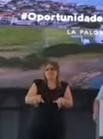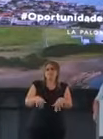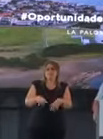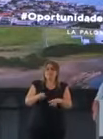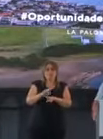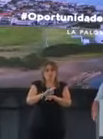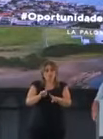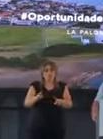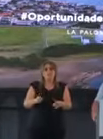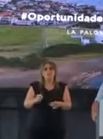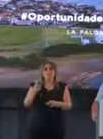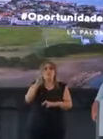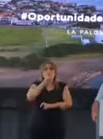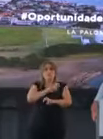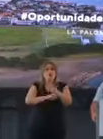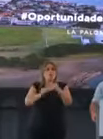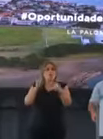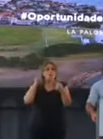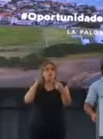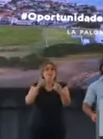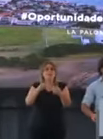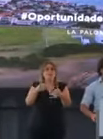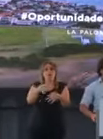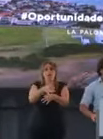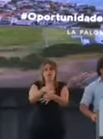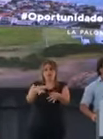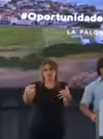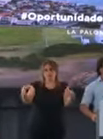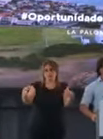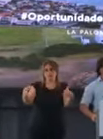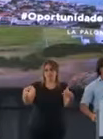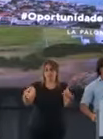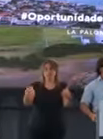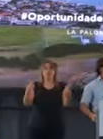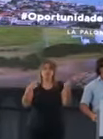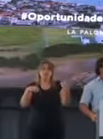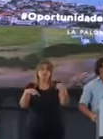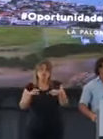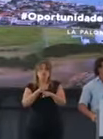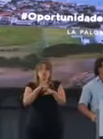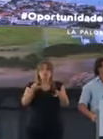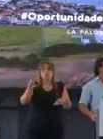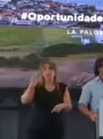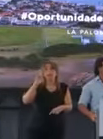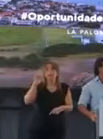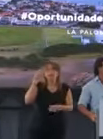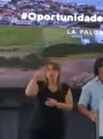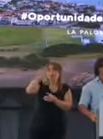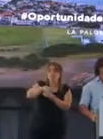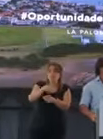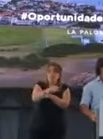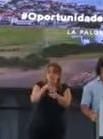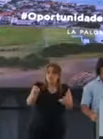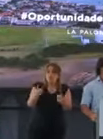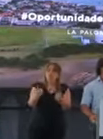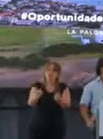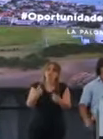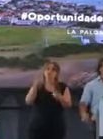Nosotros tendemos a la excelencia. Si realmente respetamos a quienes van a ser destinatarios de un gobierno, tenemos que tender a la